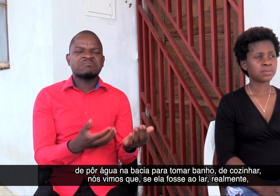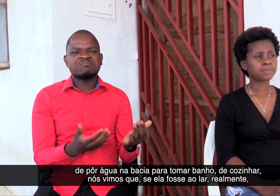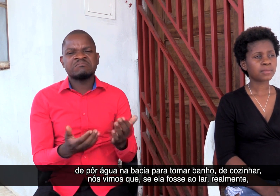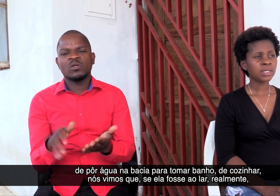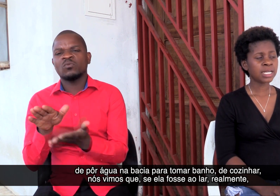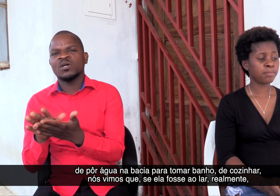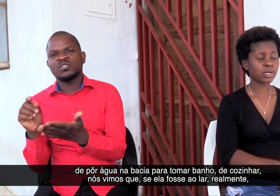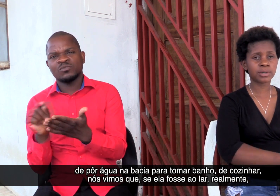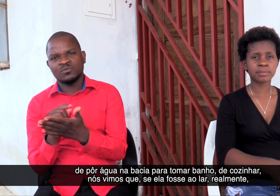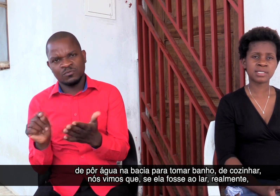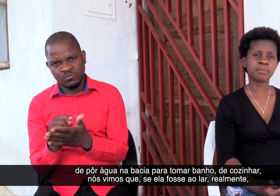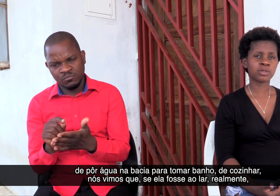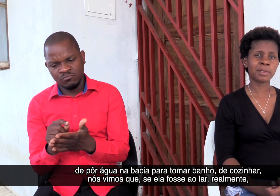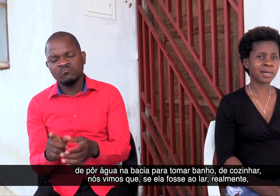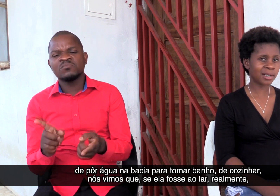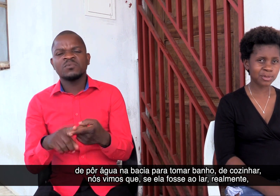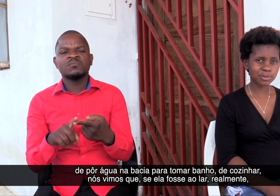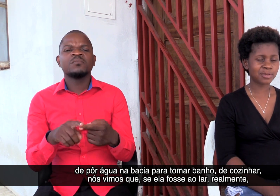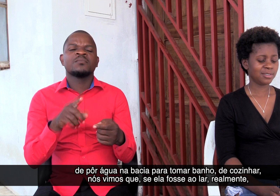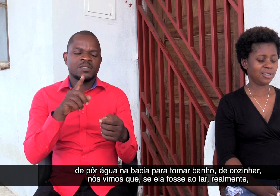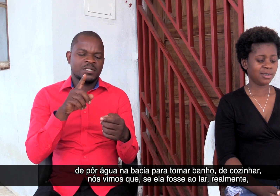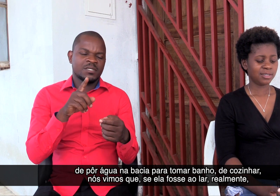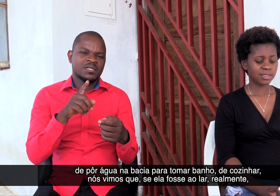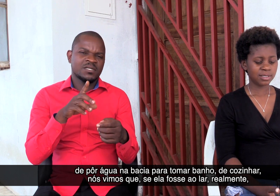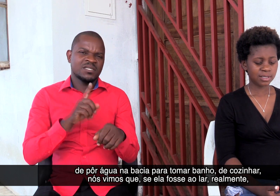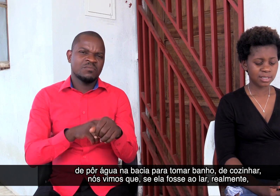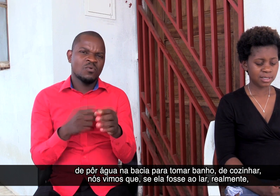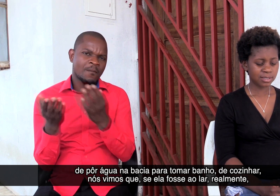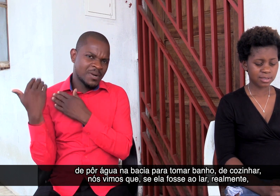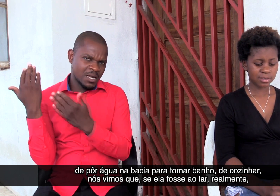de pôr água na bacia para tomar banho,